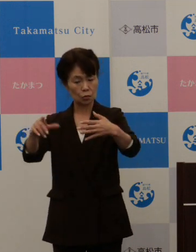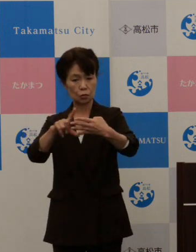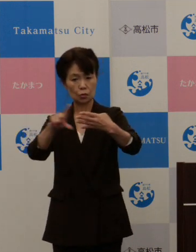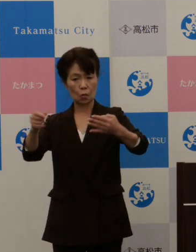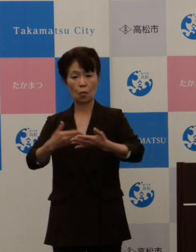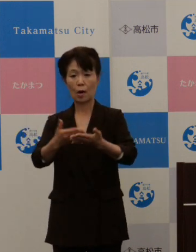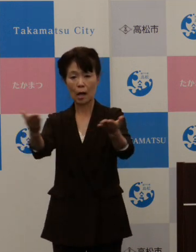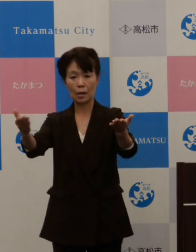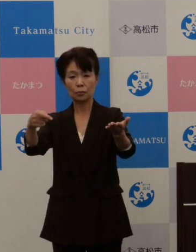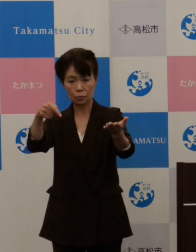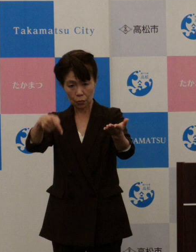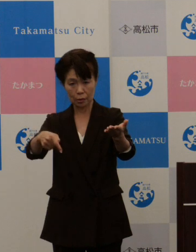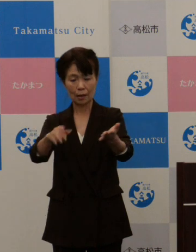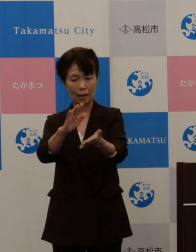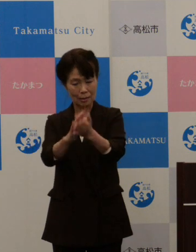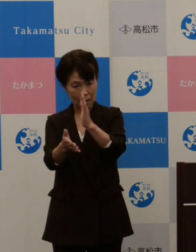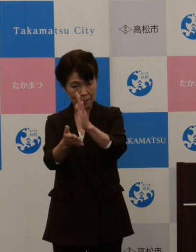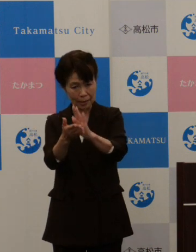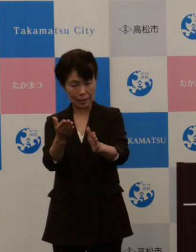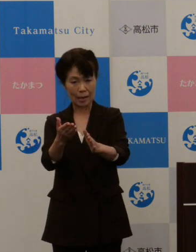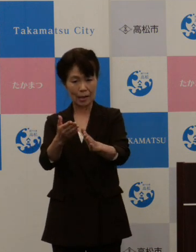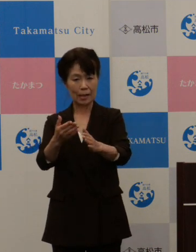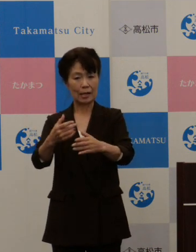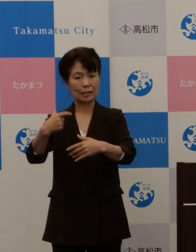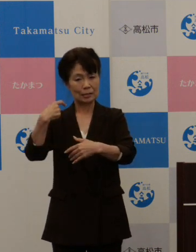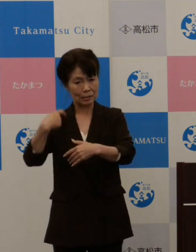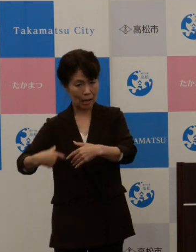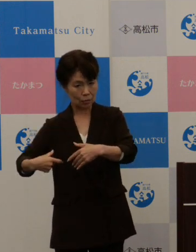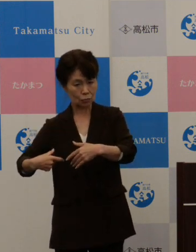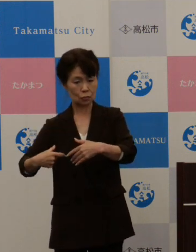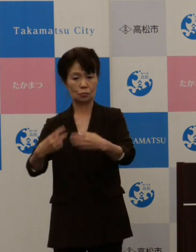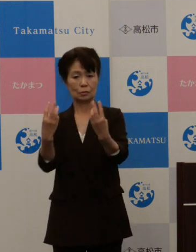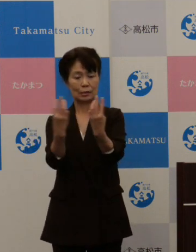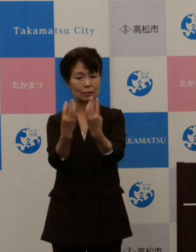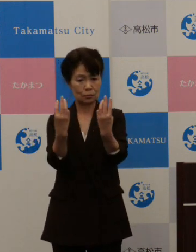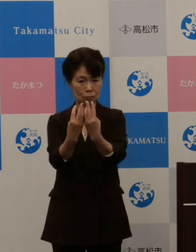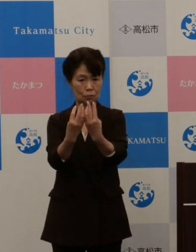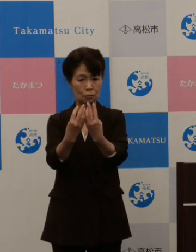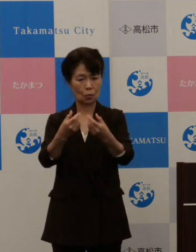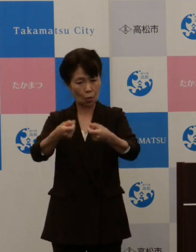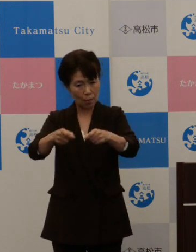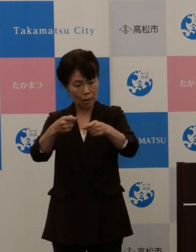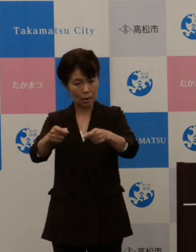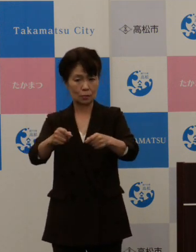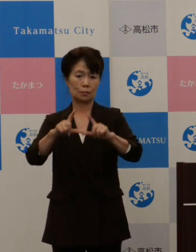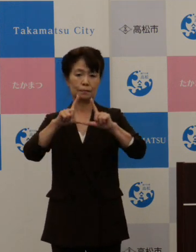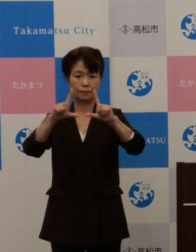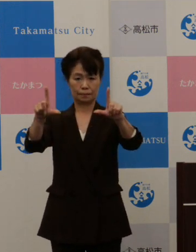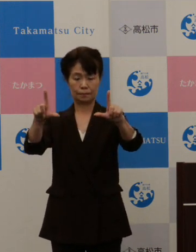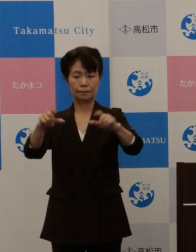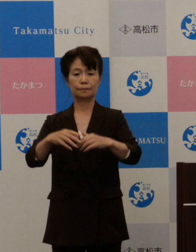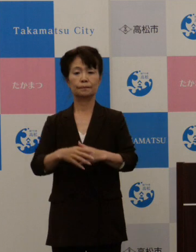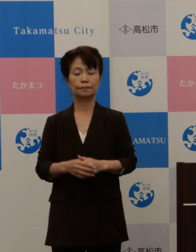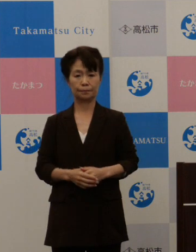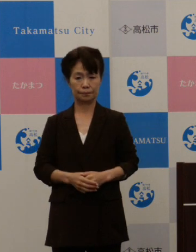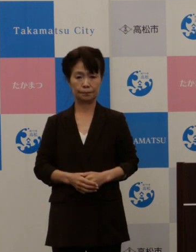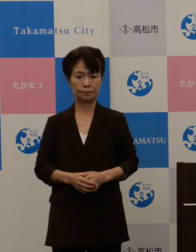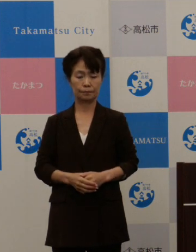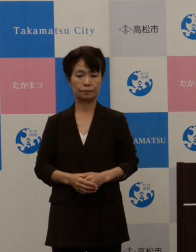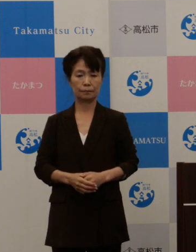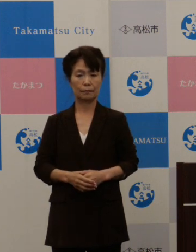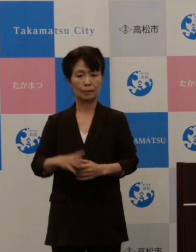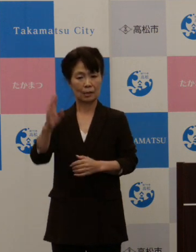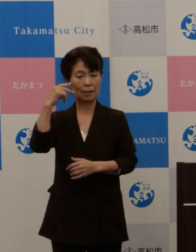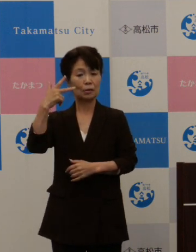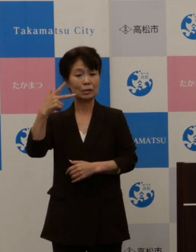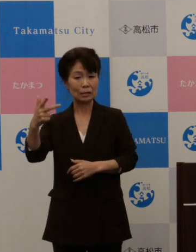配布時に改めて、資格と人数、資格等についてお知らせをしたいと存じます。これからの高